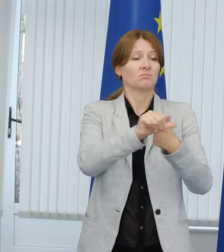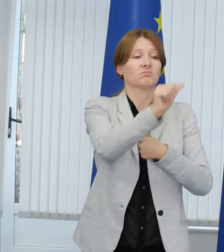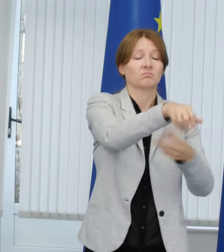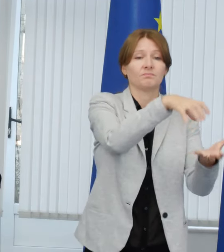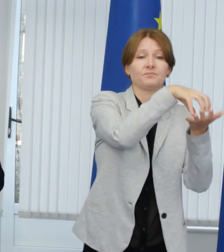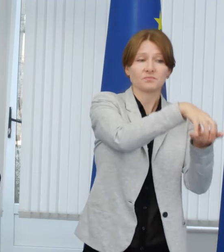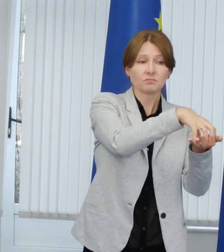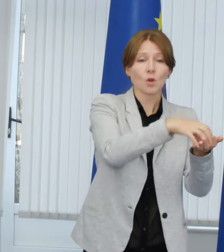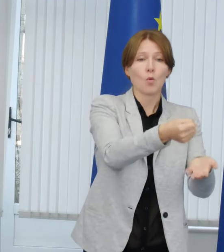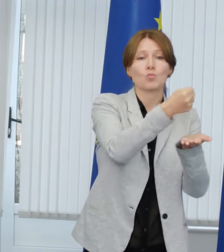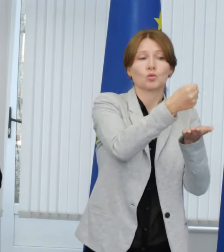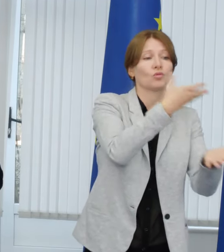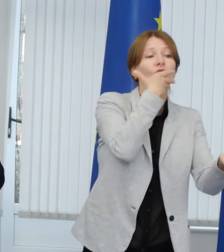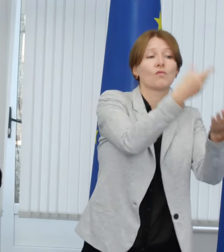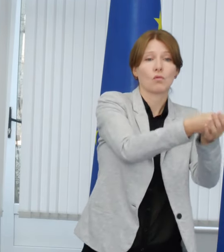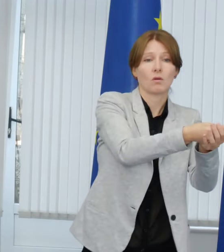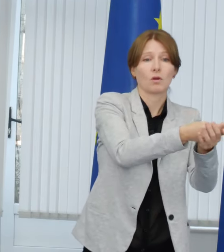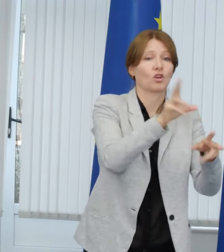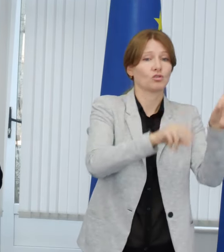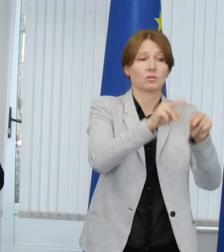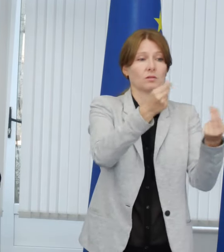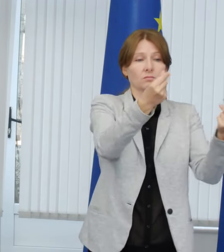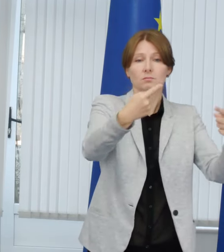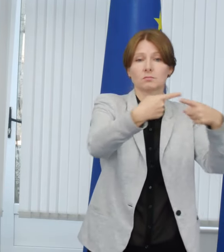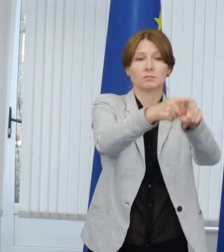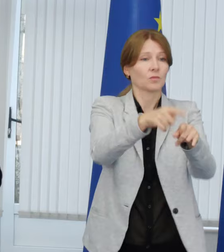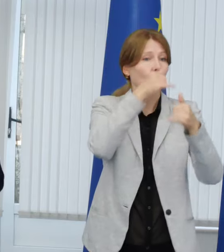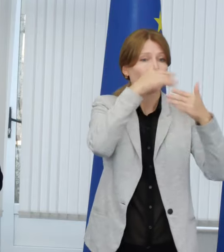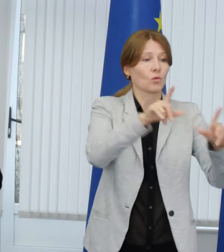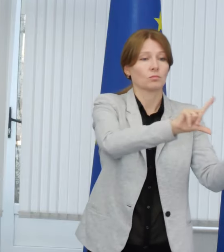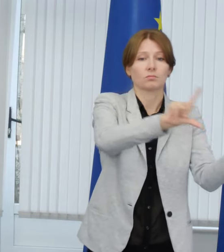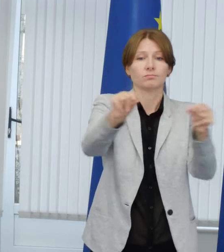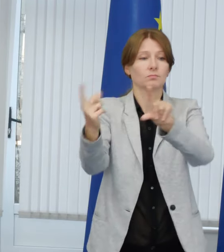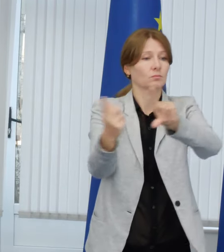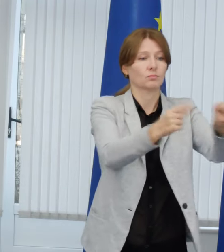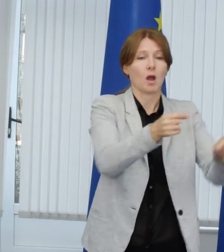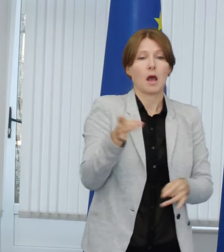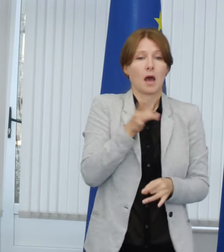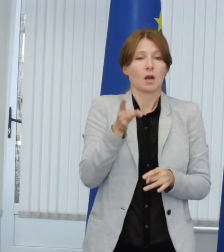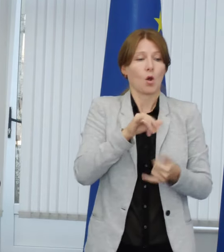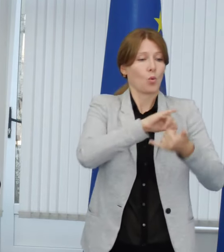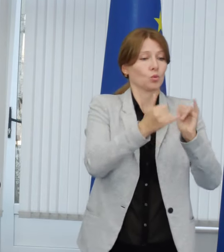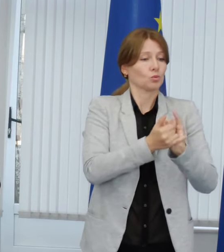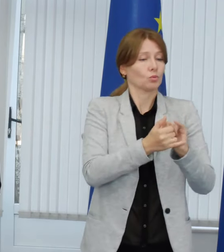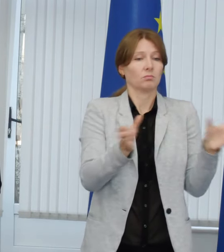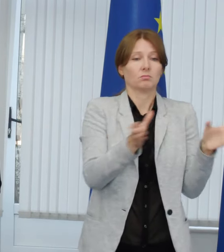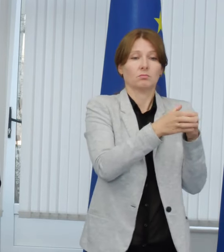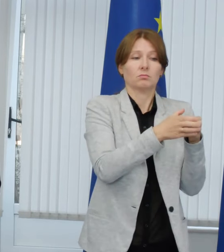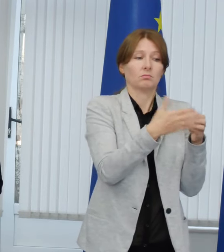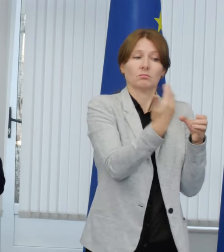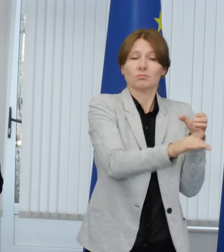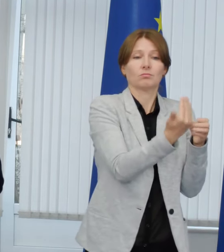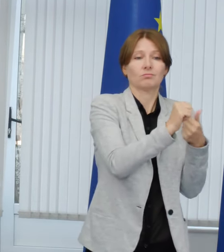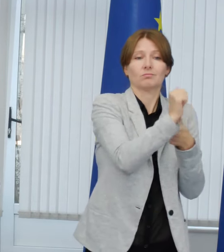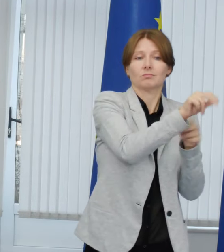bugetul său și beneficiarii nu puteau să fie mobili dintr-un raion în altul, dintr-un serviciu care era gestionat în alt